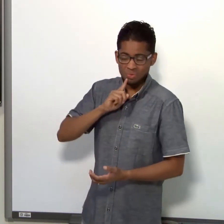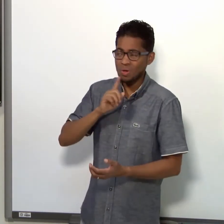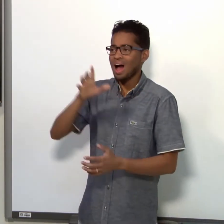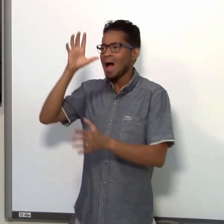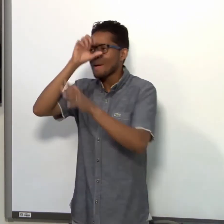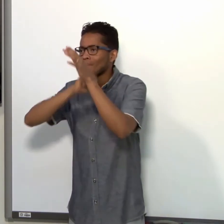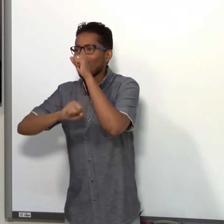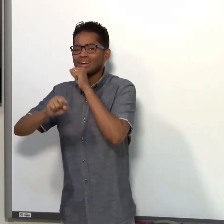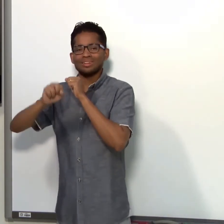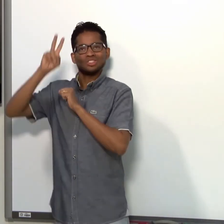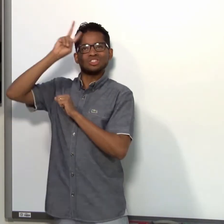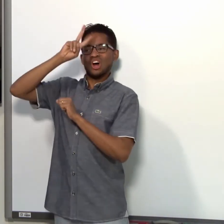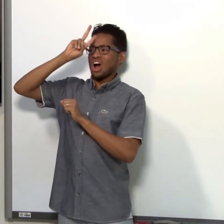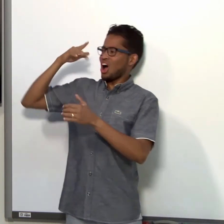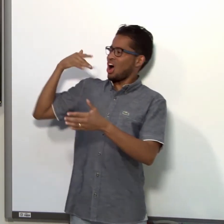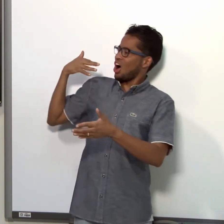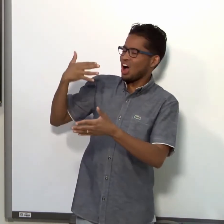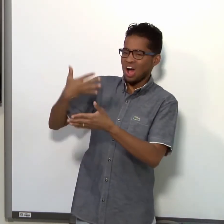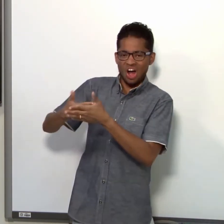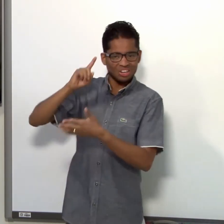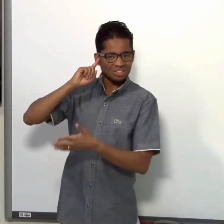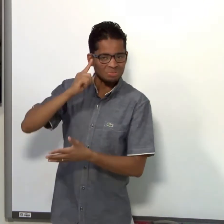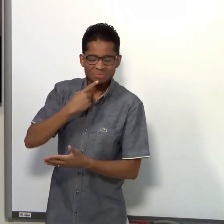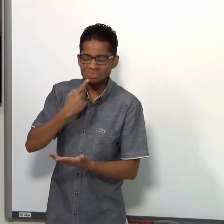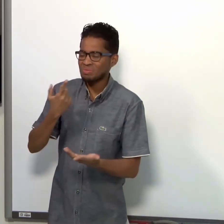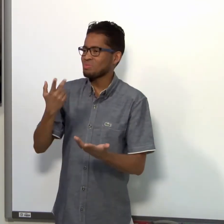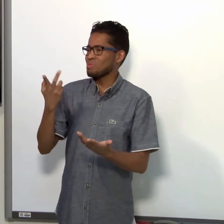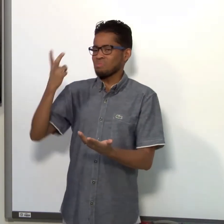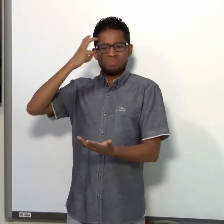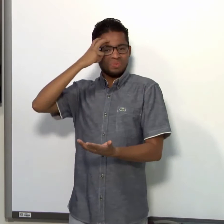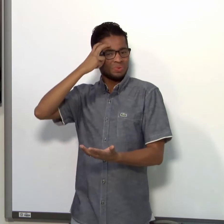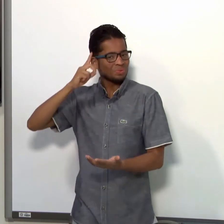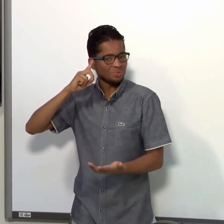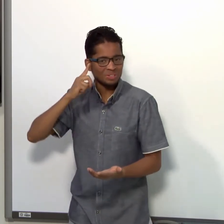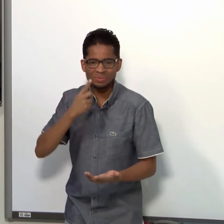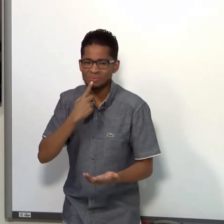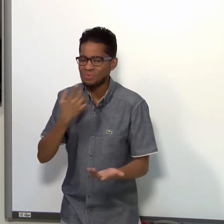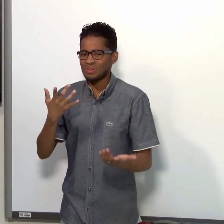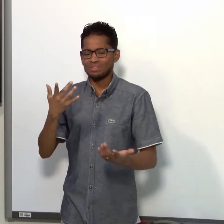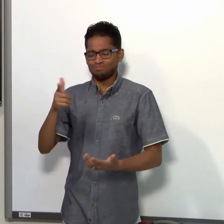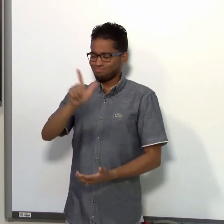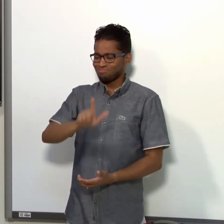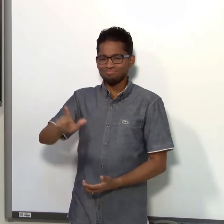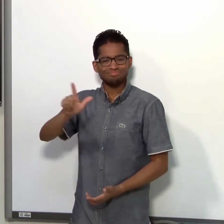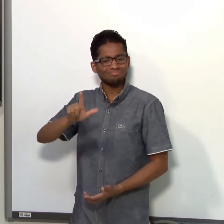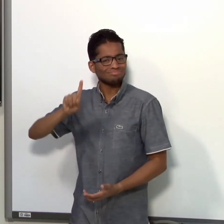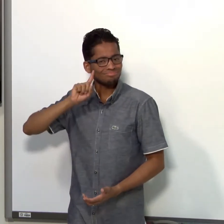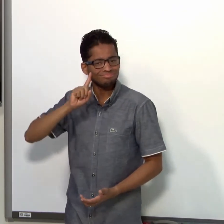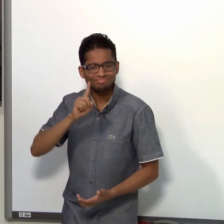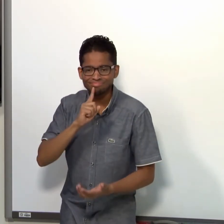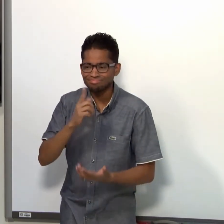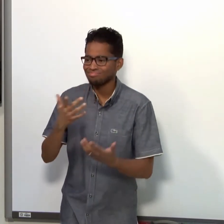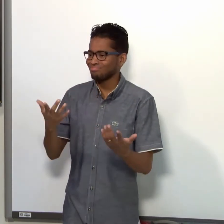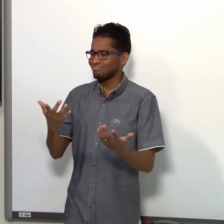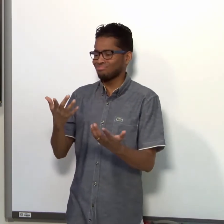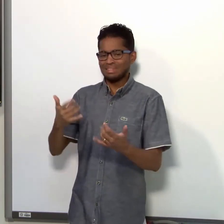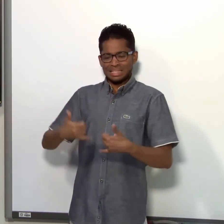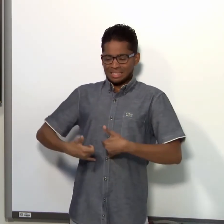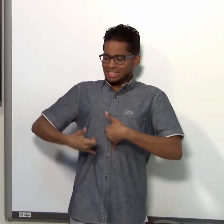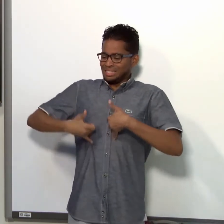surdas vão aprender a história do surdo, cultura surda, literatura surda, orgulho surdo,